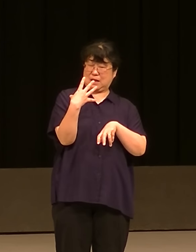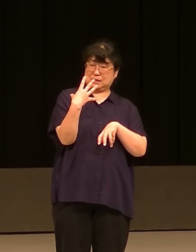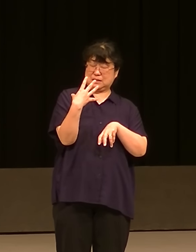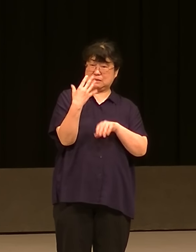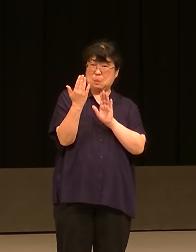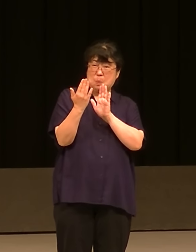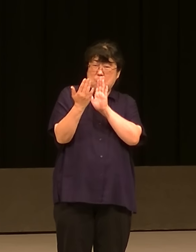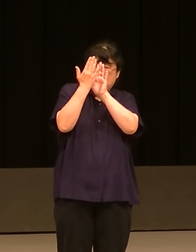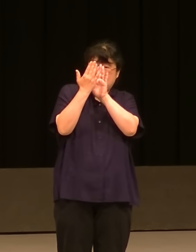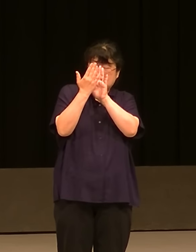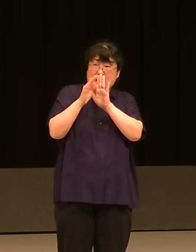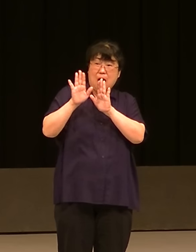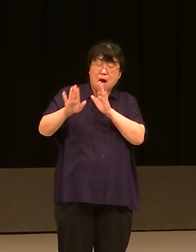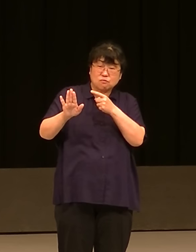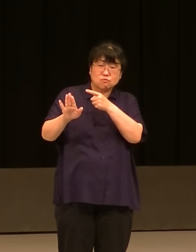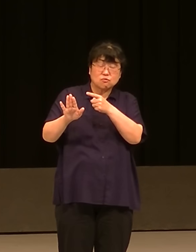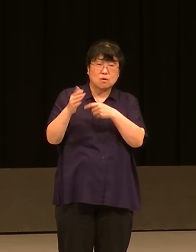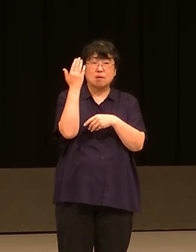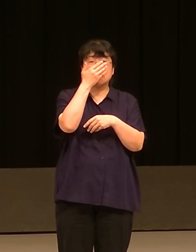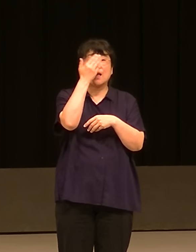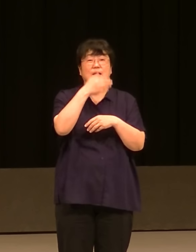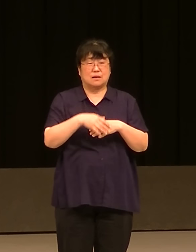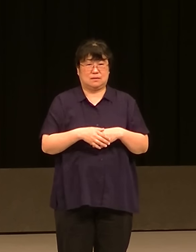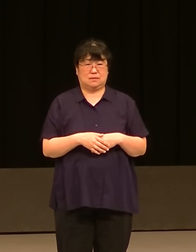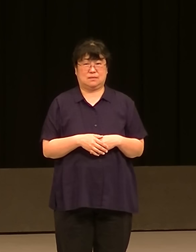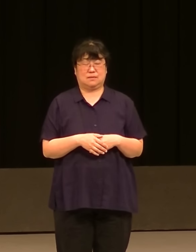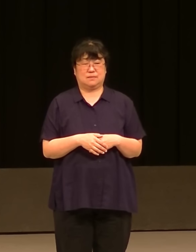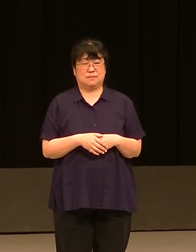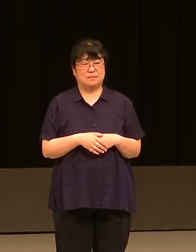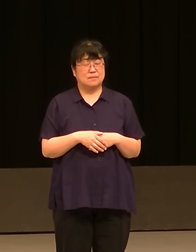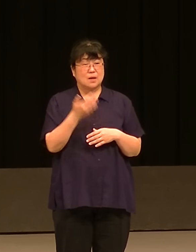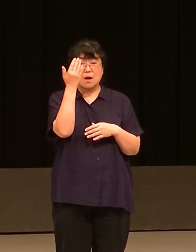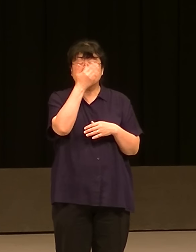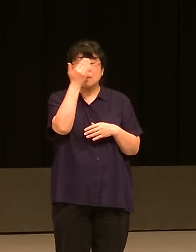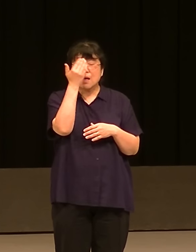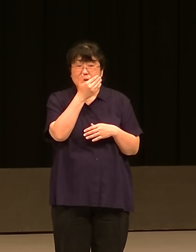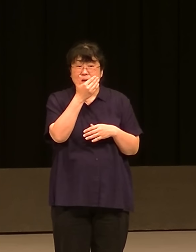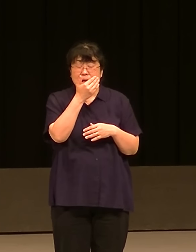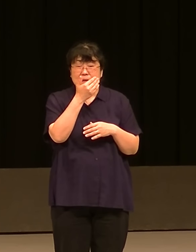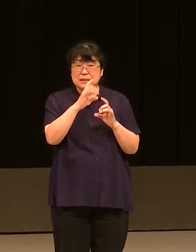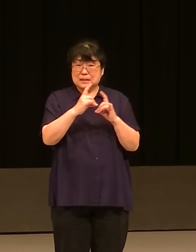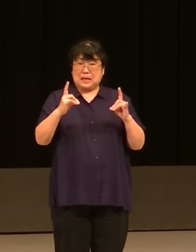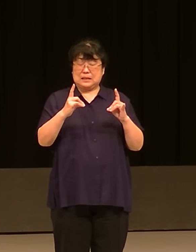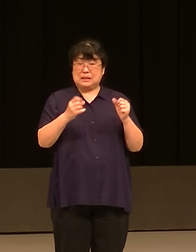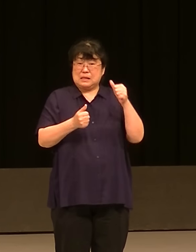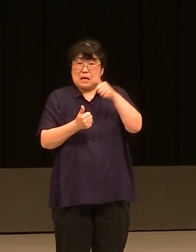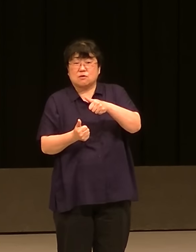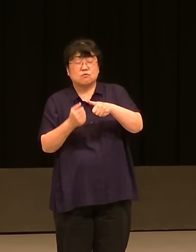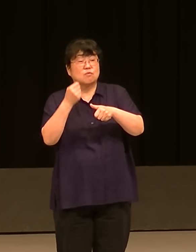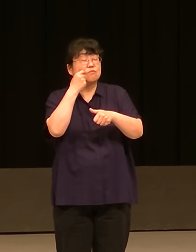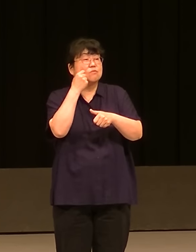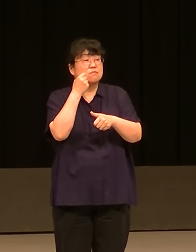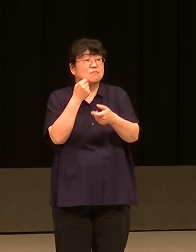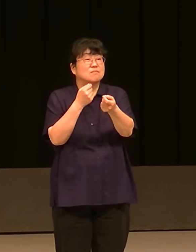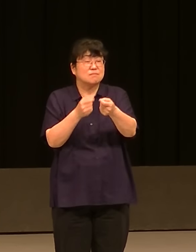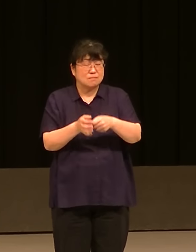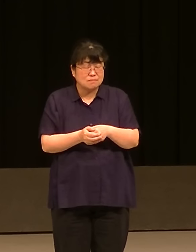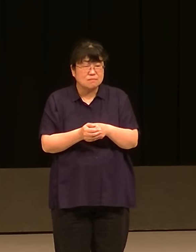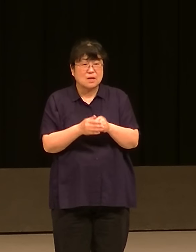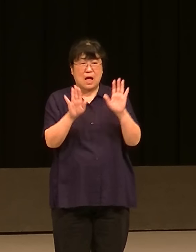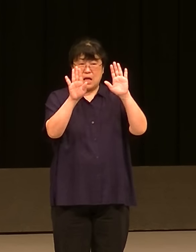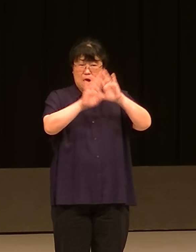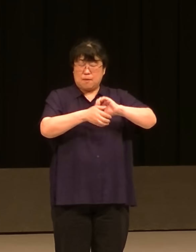当たりの存在が見えないのでございます。見えない敵に勝てるわけがございませんから、 闇は